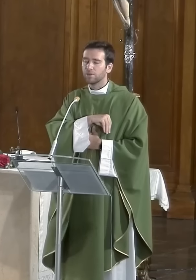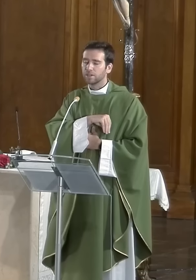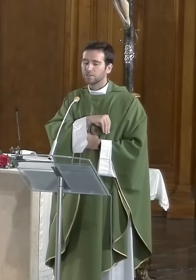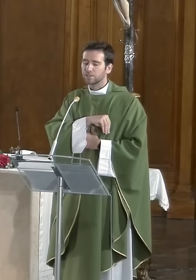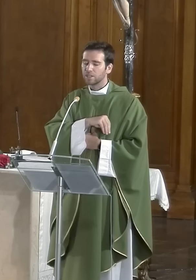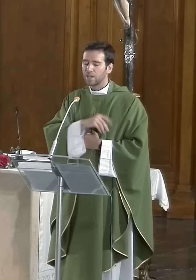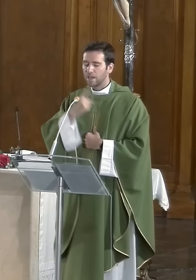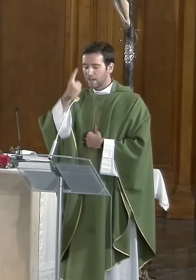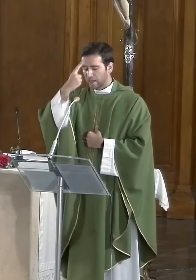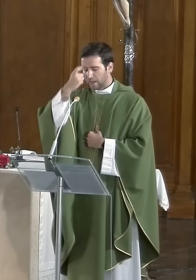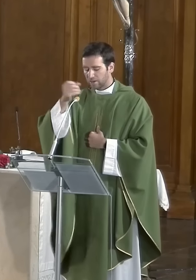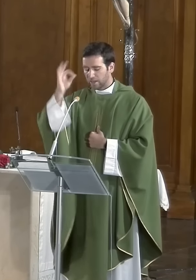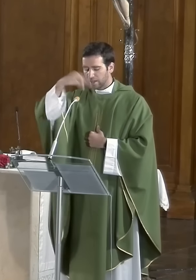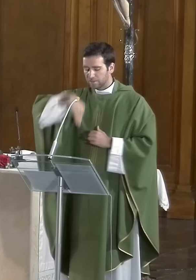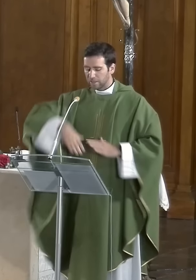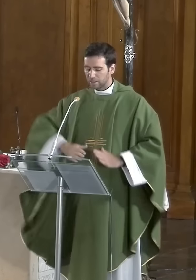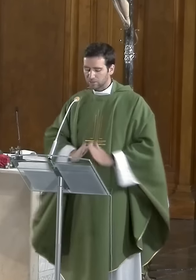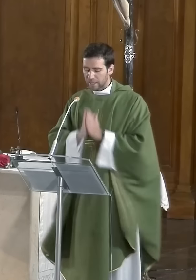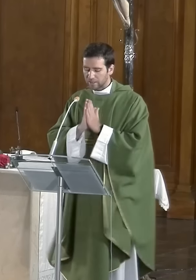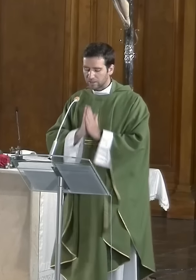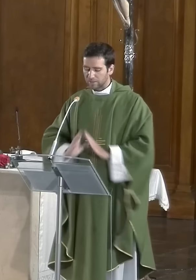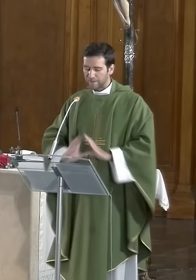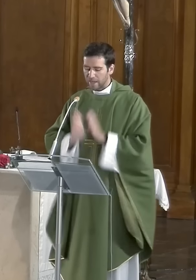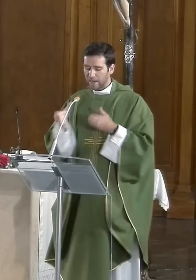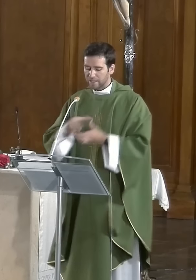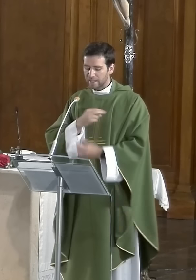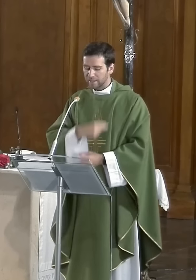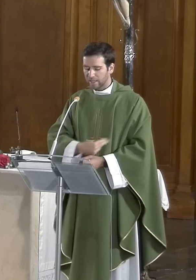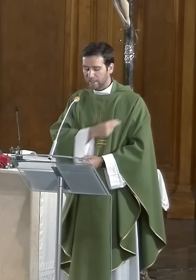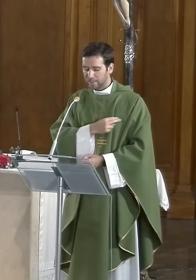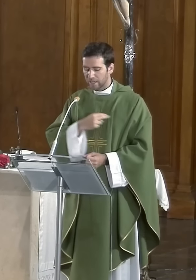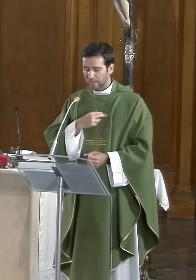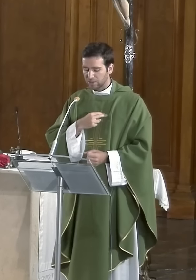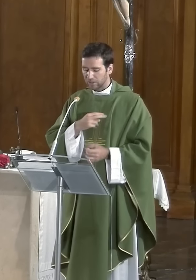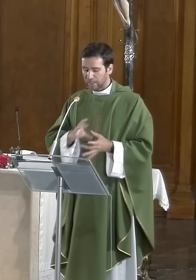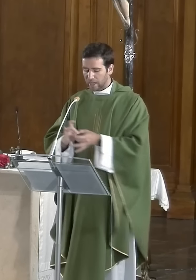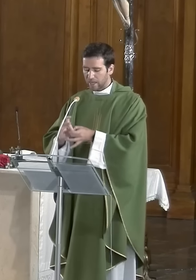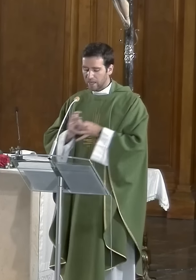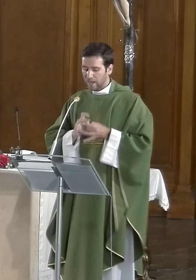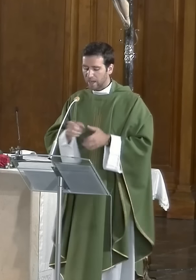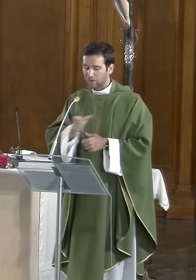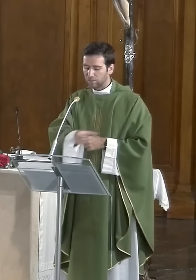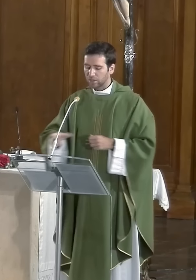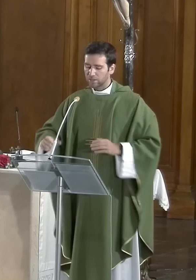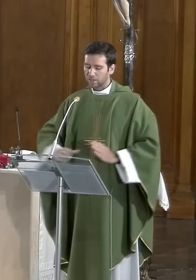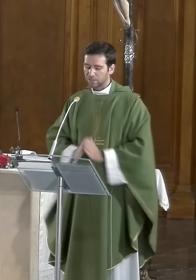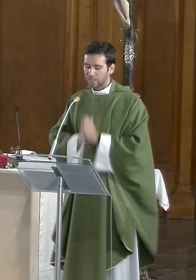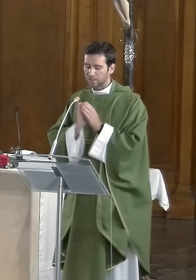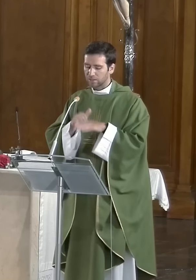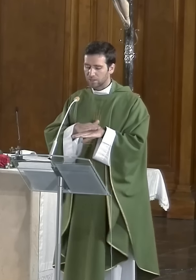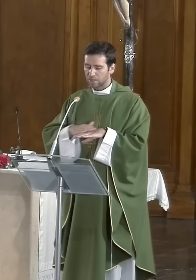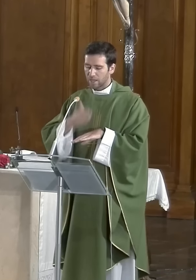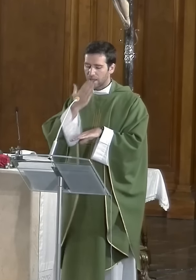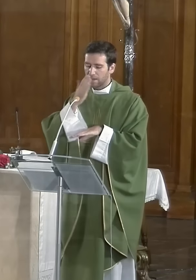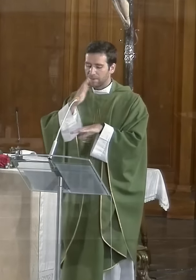muertos. Creo en el Espíritu Santo, la Santa Iglesia Católica, la comunión de los santos, el perdón de